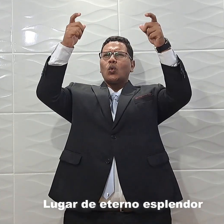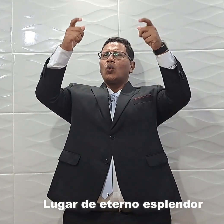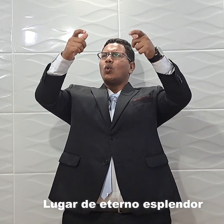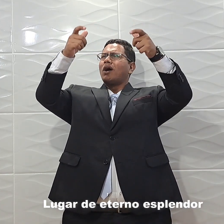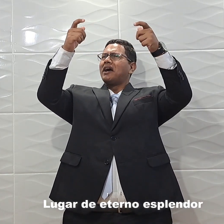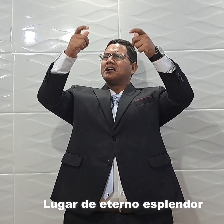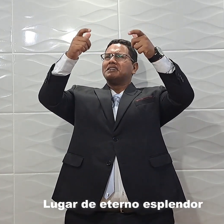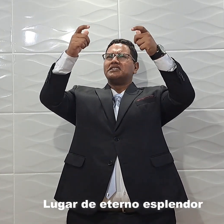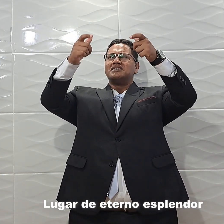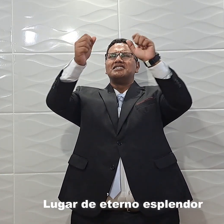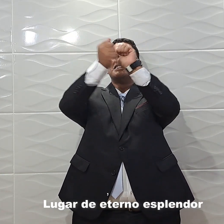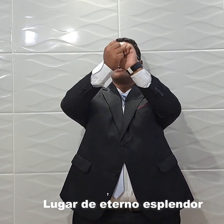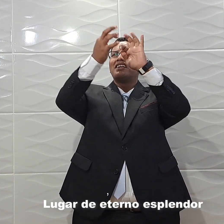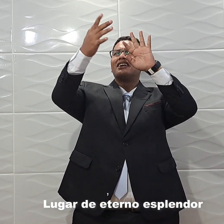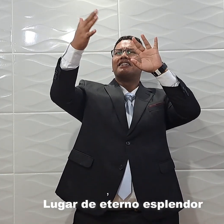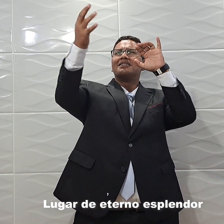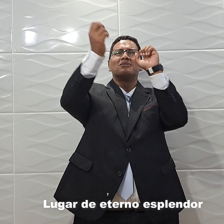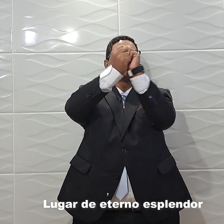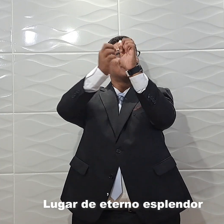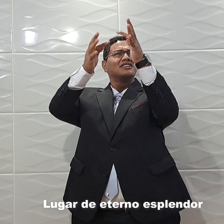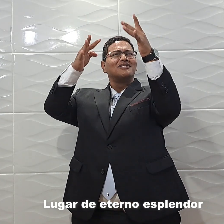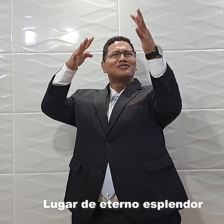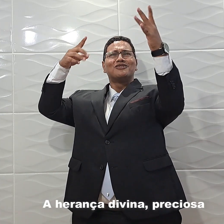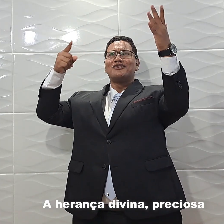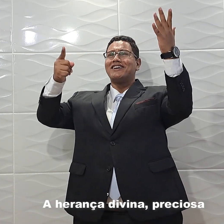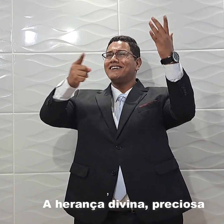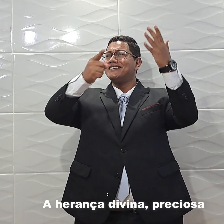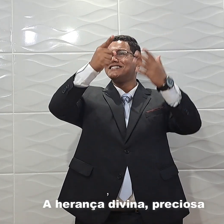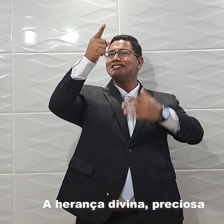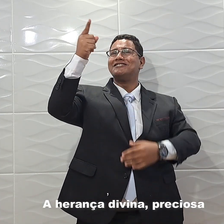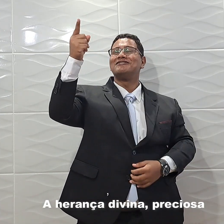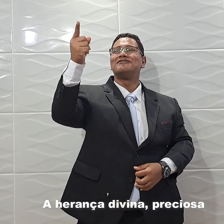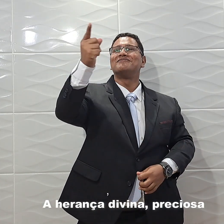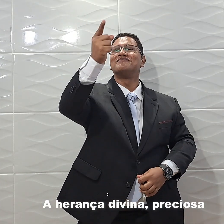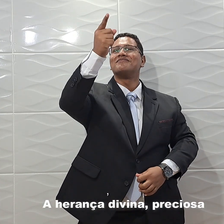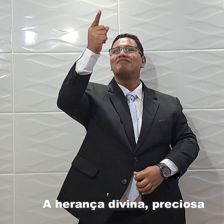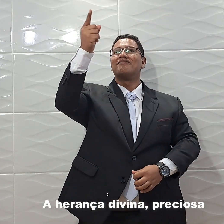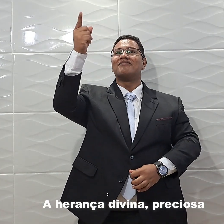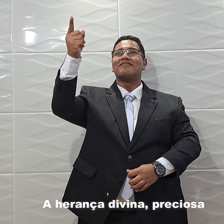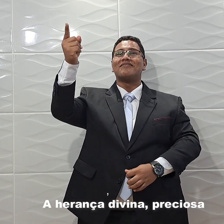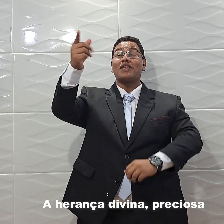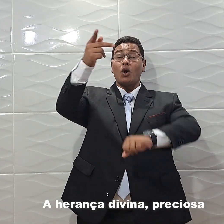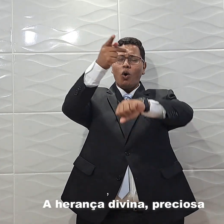eterno esplendor A herança divina